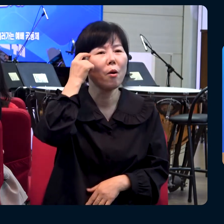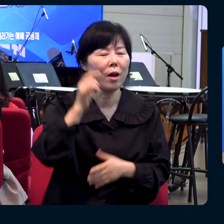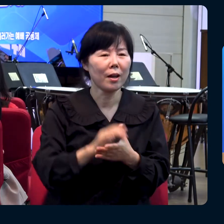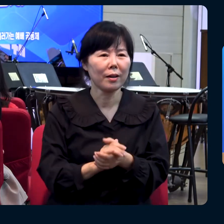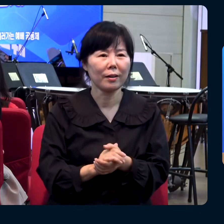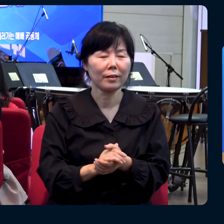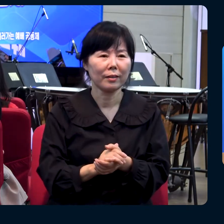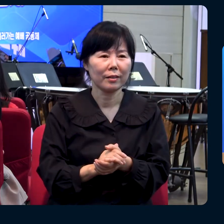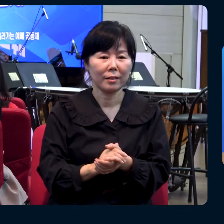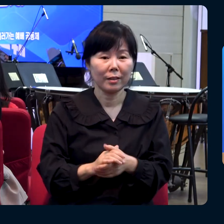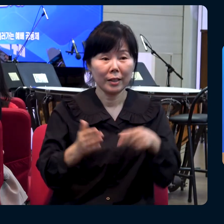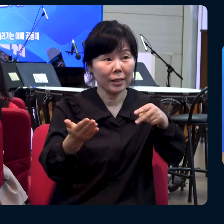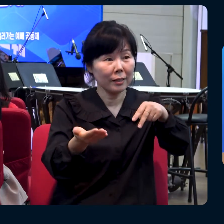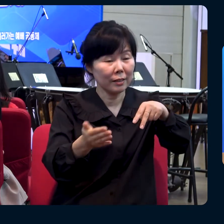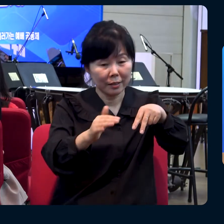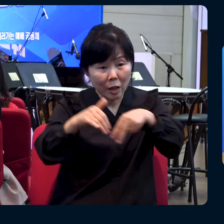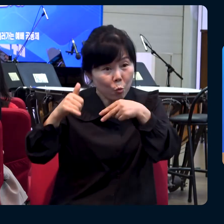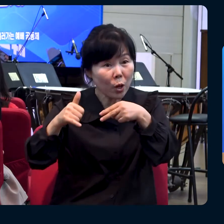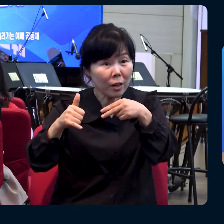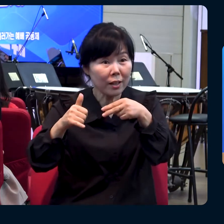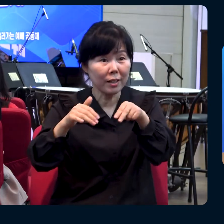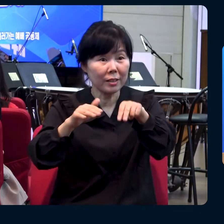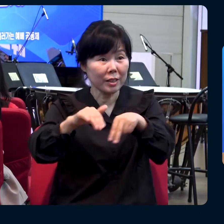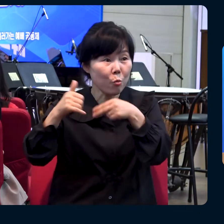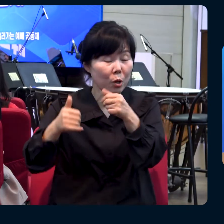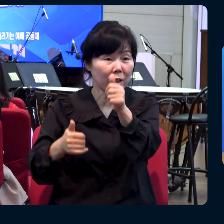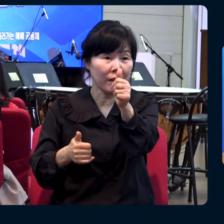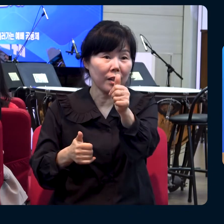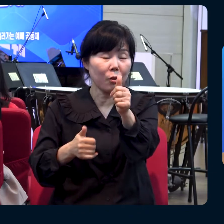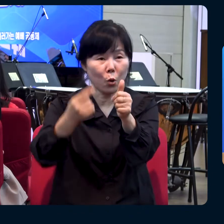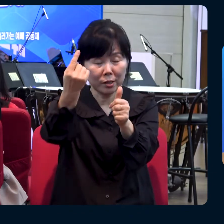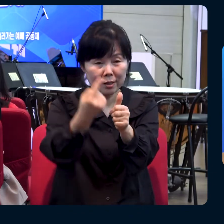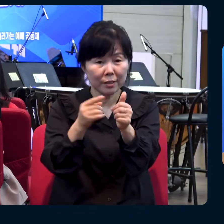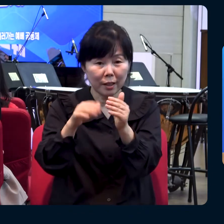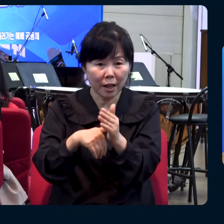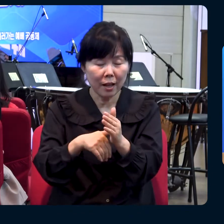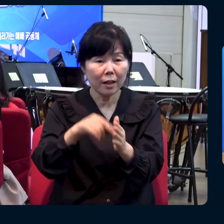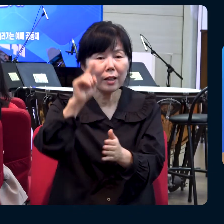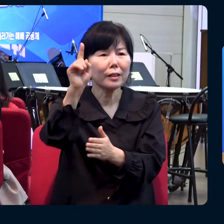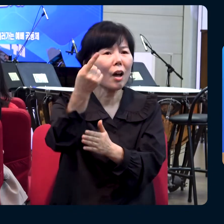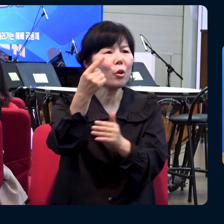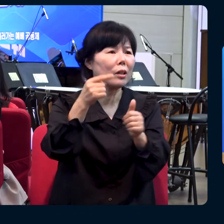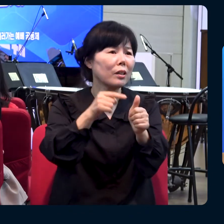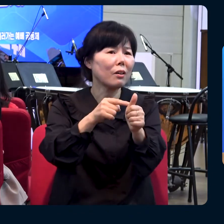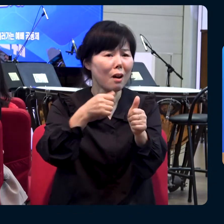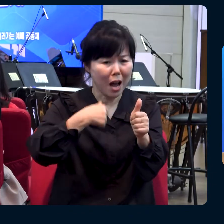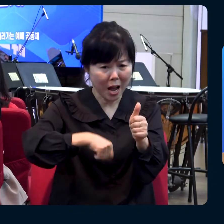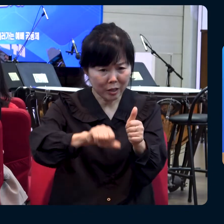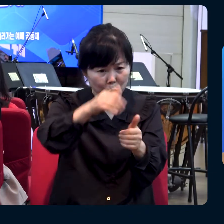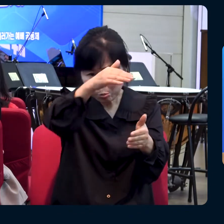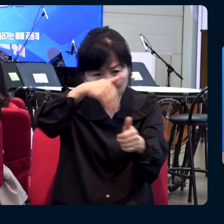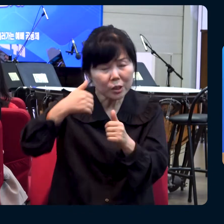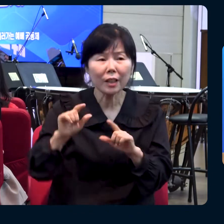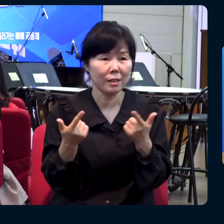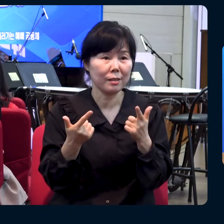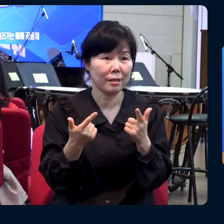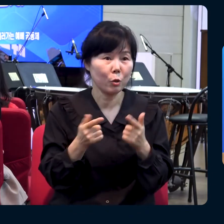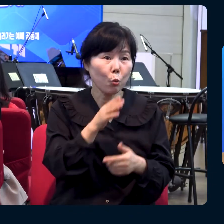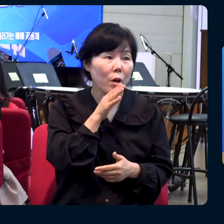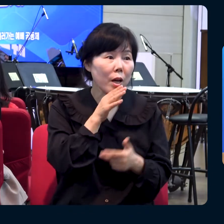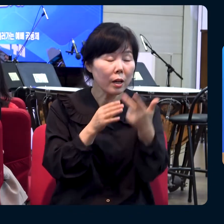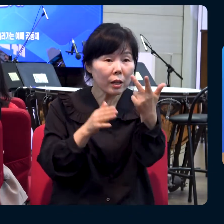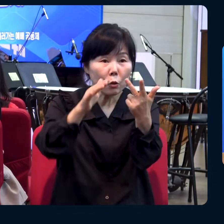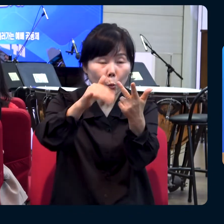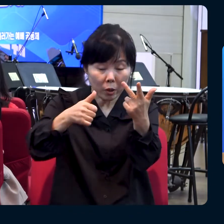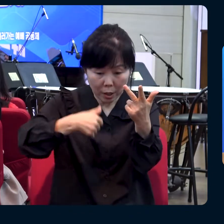사무엘에 와서 왕의 후보를 쭉 세울 때 다윗은 보여주지 않았습니다. 일곱 명을 다